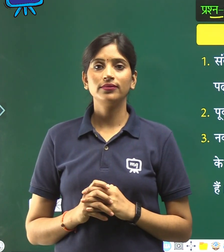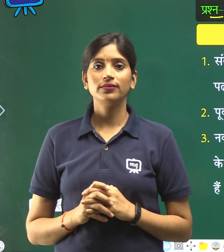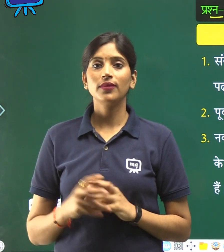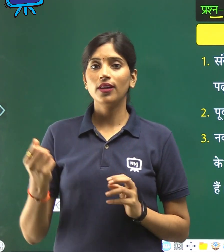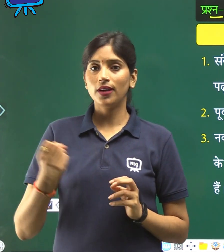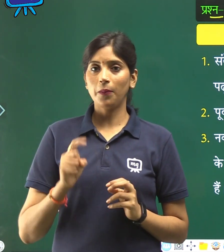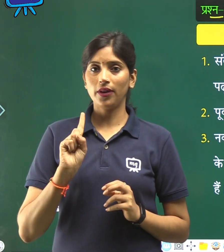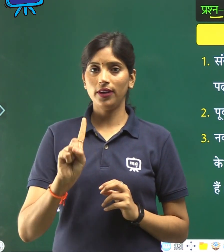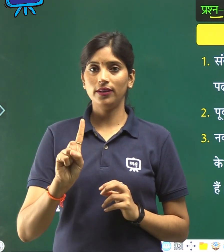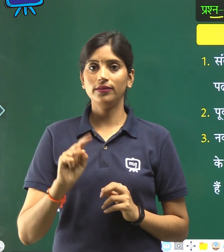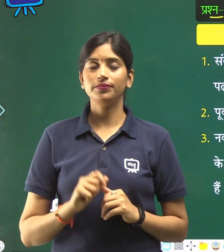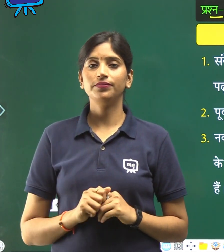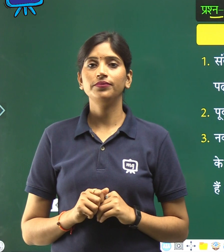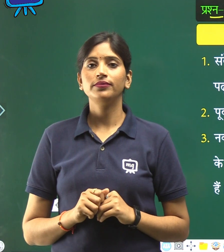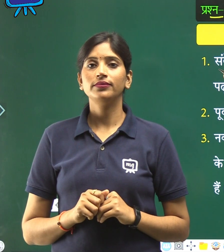नंबर एक,